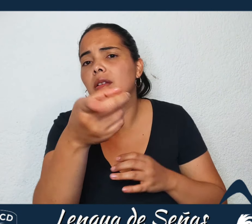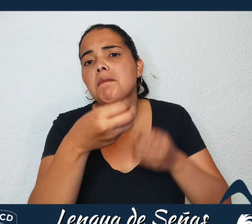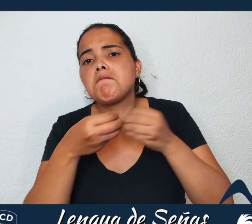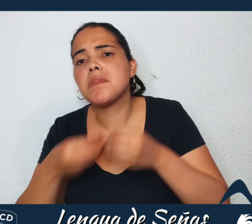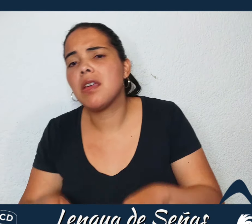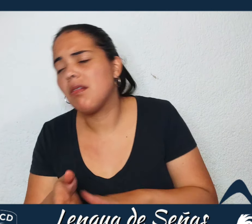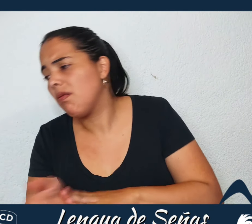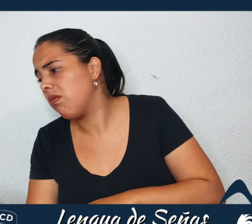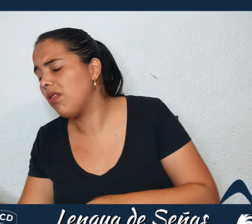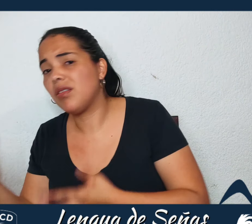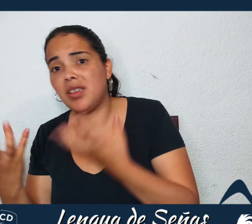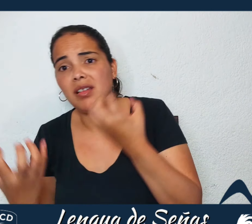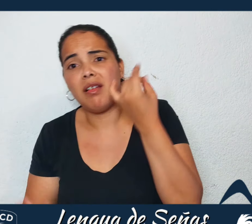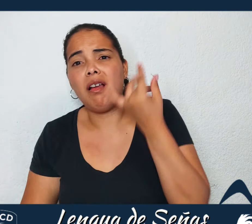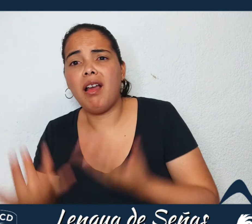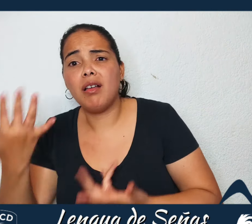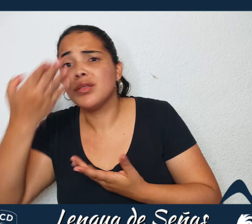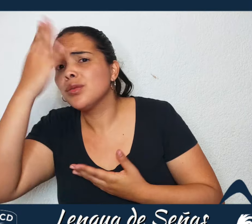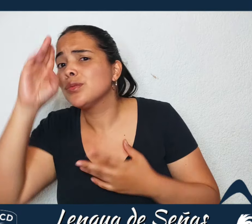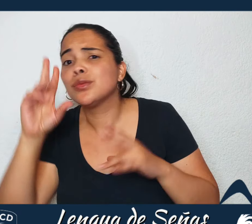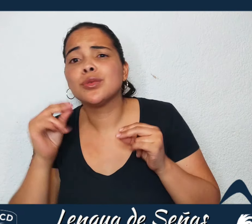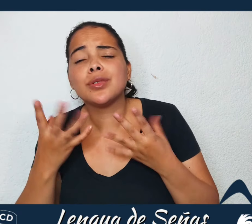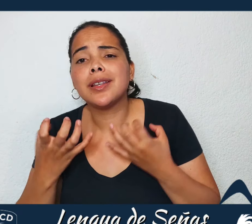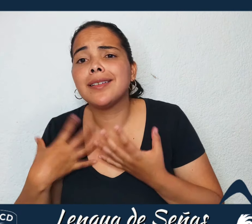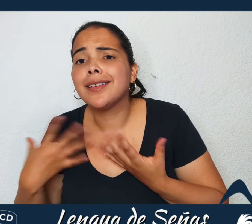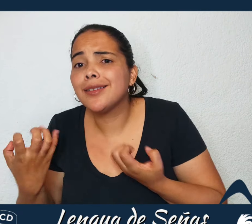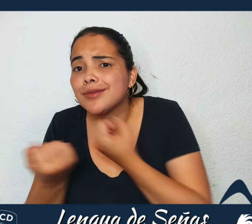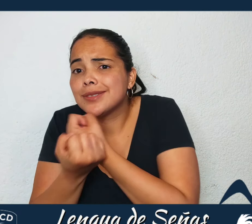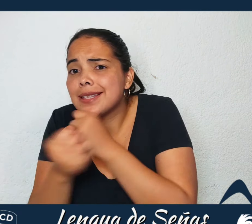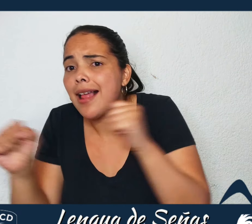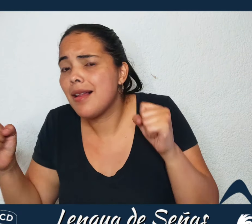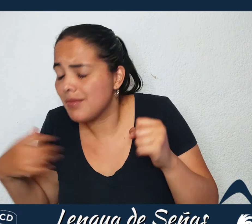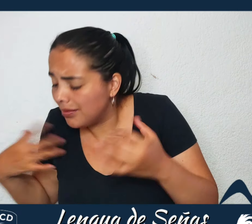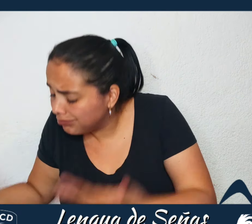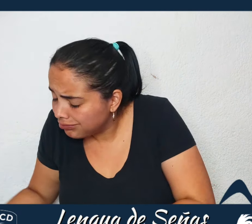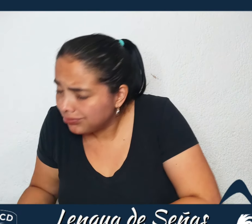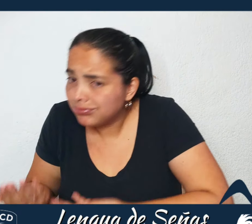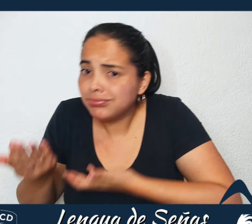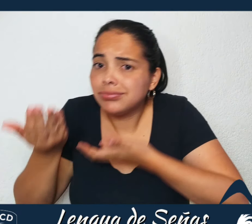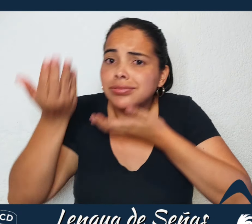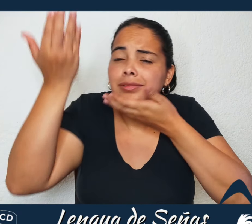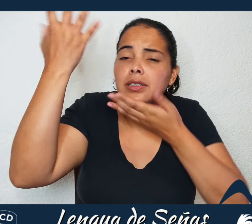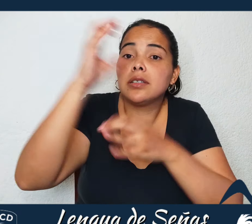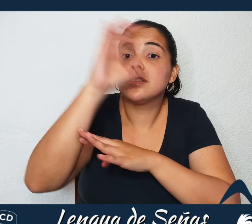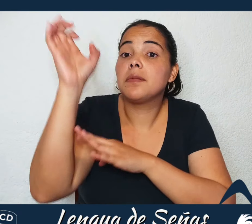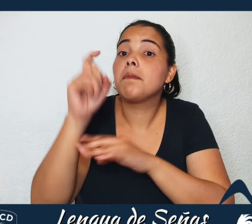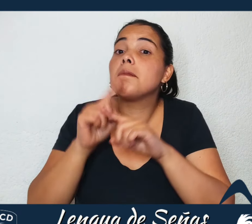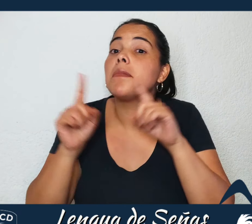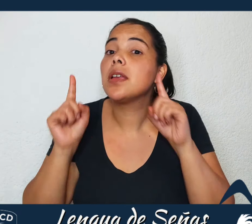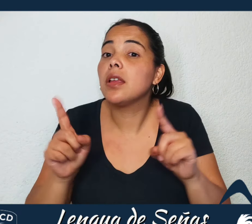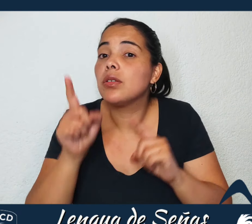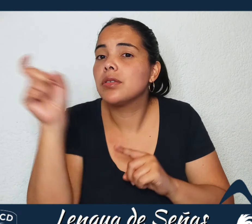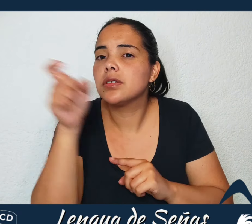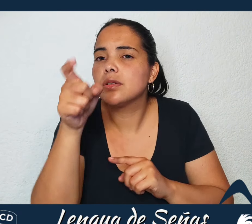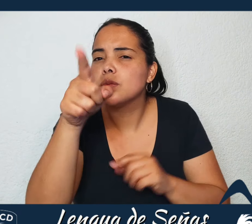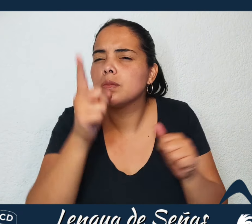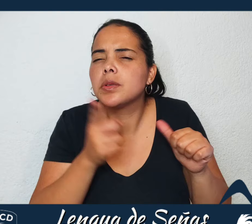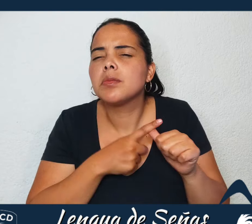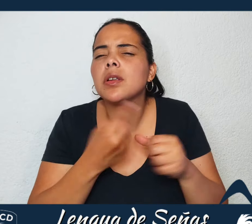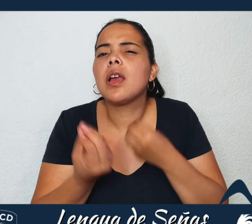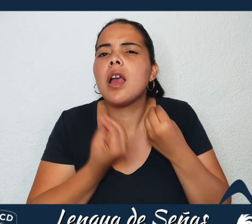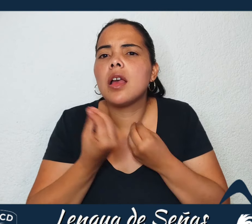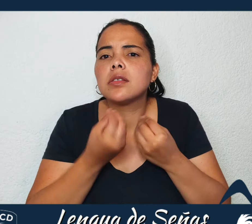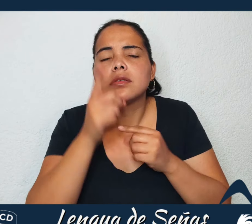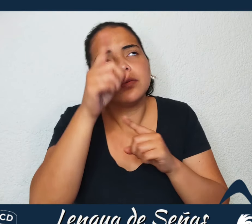a pasar la eternidad en la condenación. Quiere salvarle de allá. Y lo que tiene que hacer es poner su